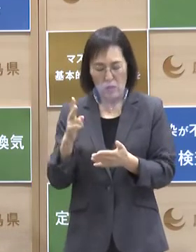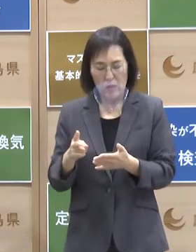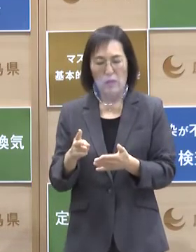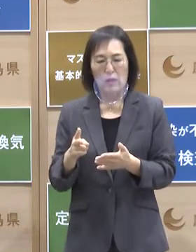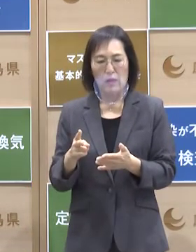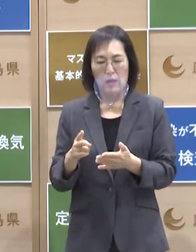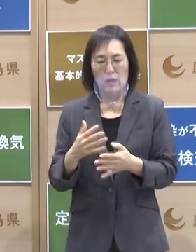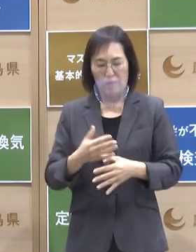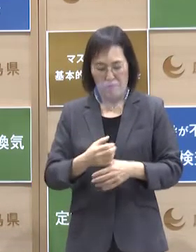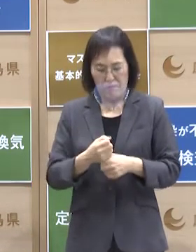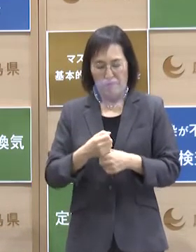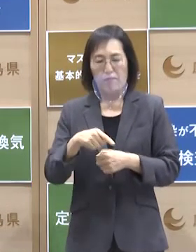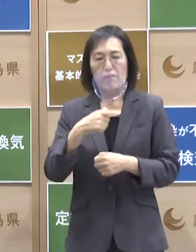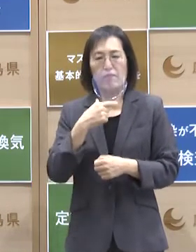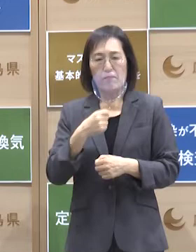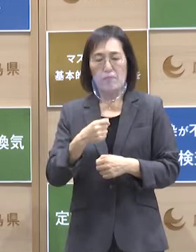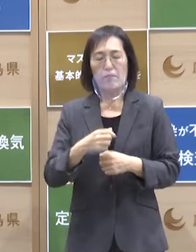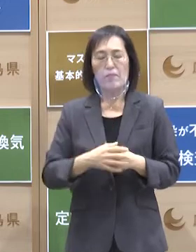それから、